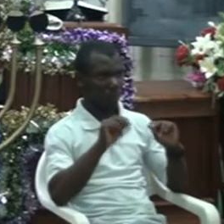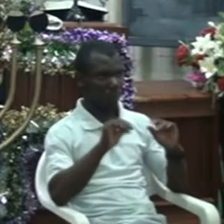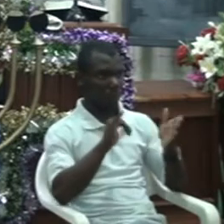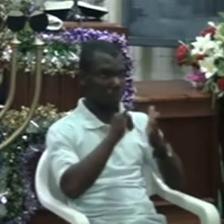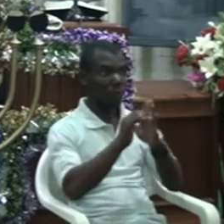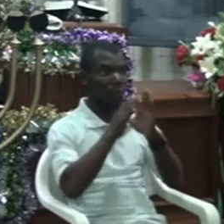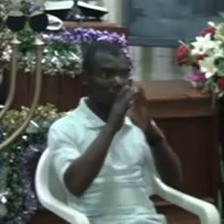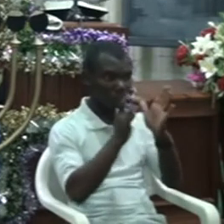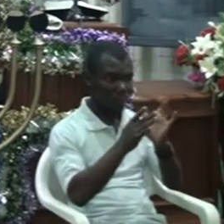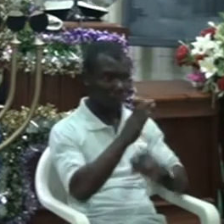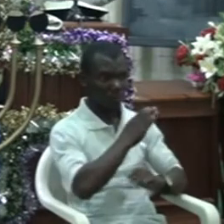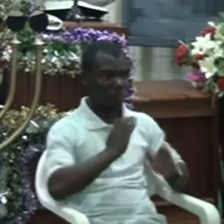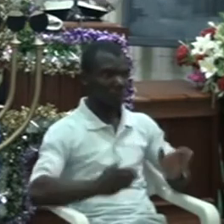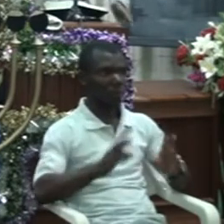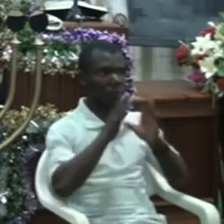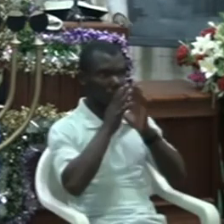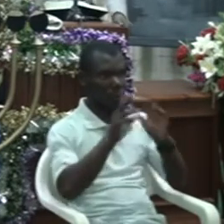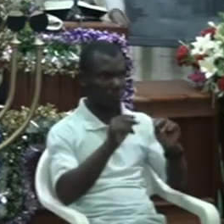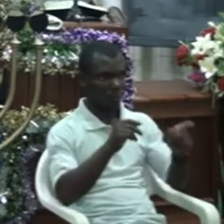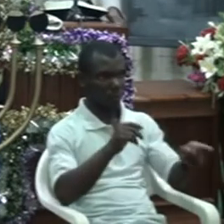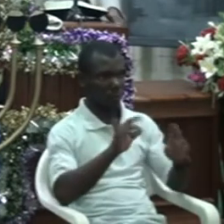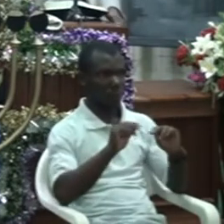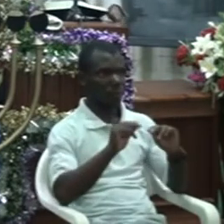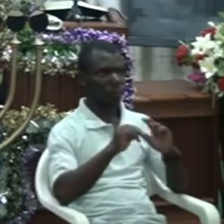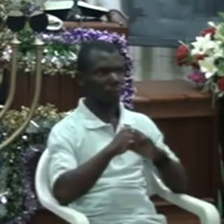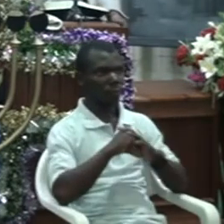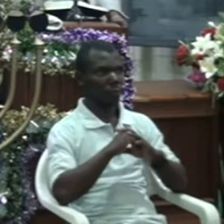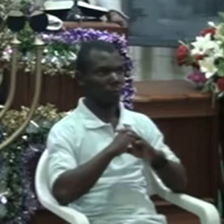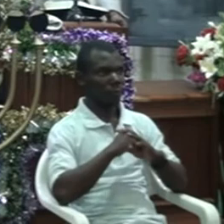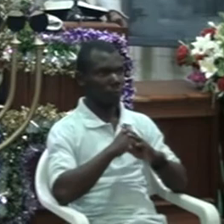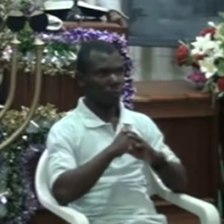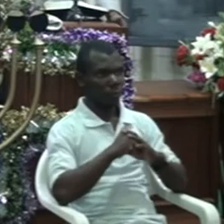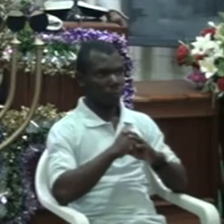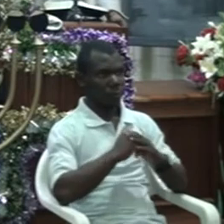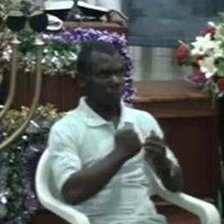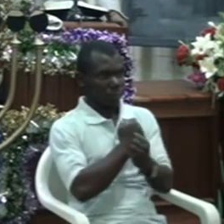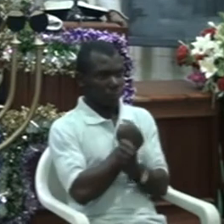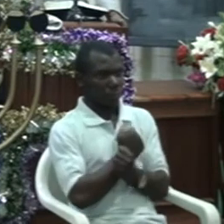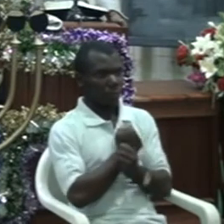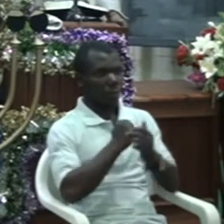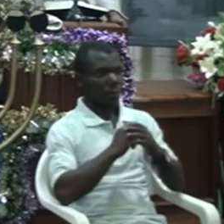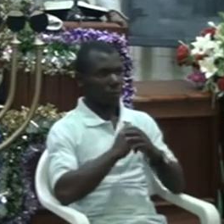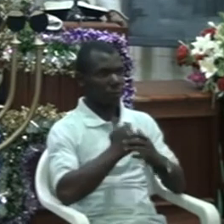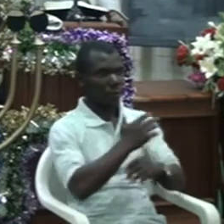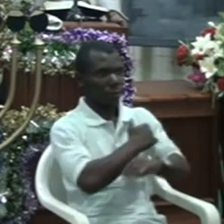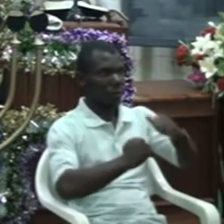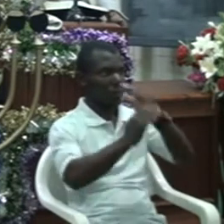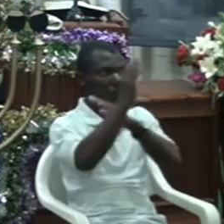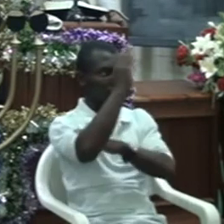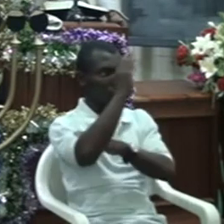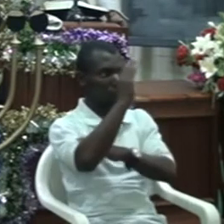pas chrétien ça. Il est avec qui Christ. Le monde. est Dieu